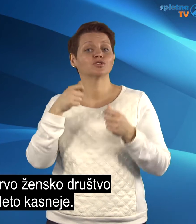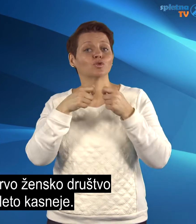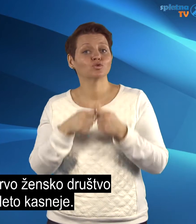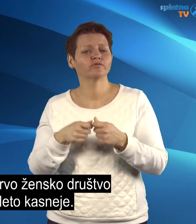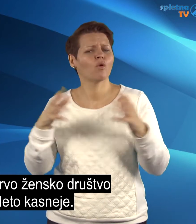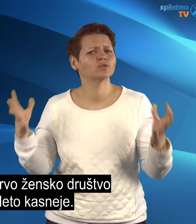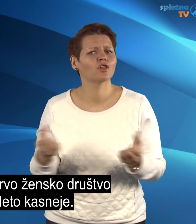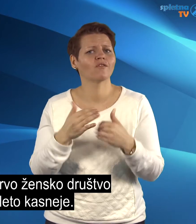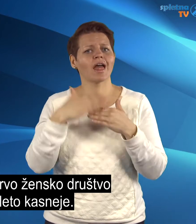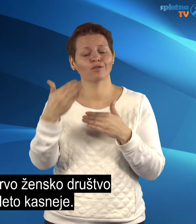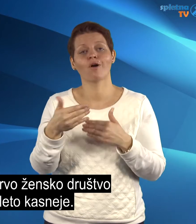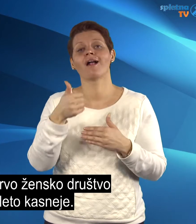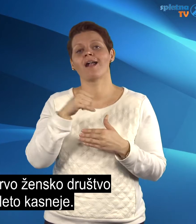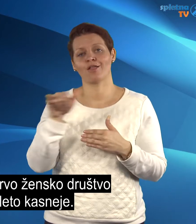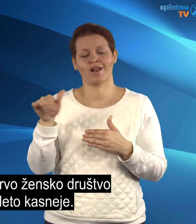leto kasneje.